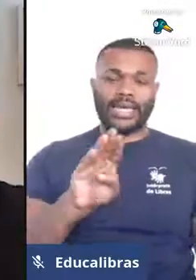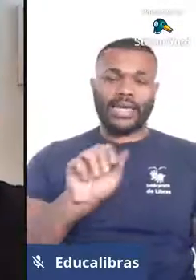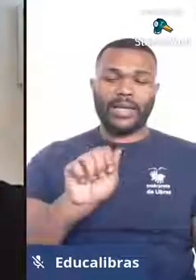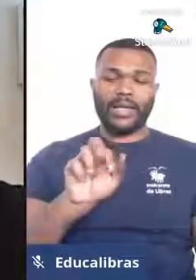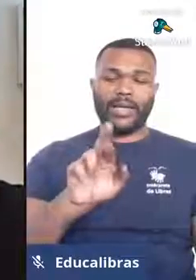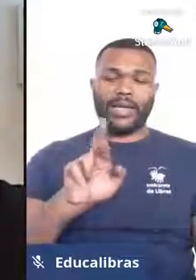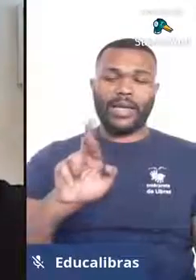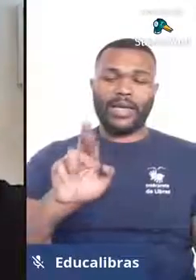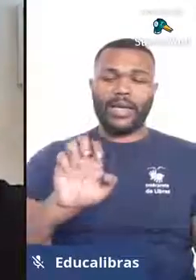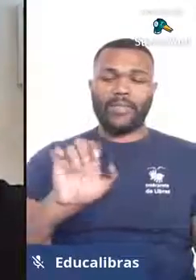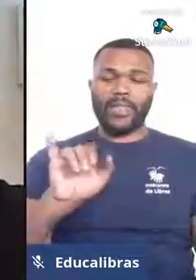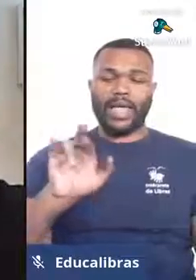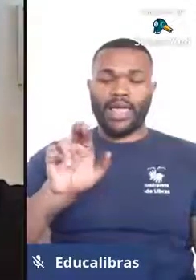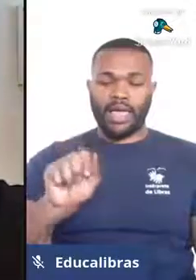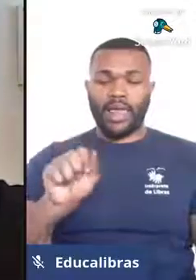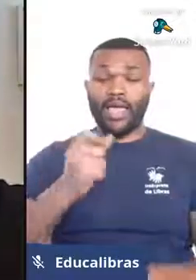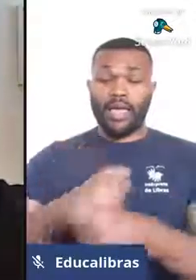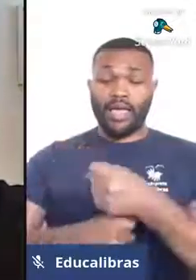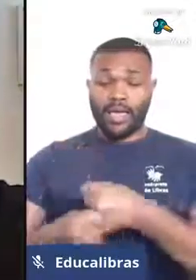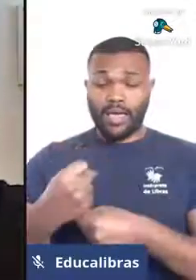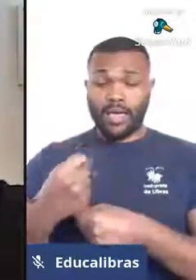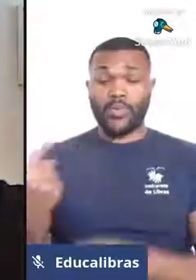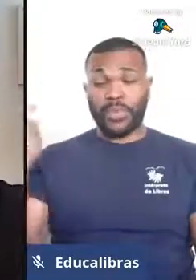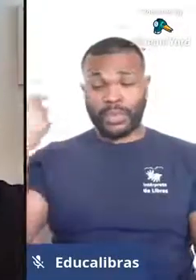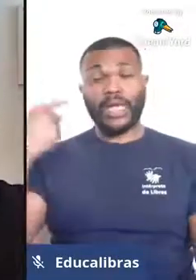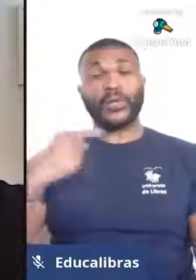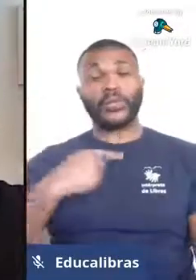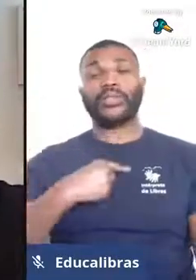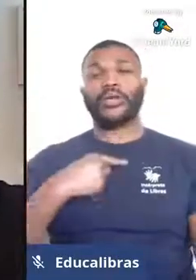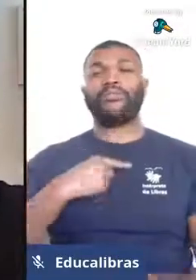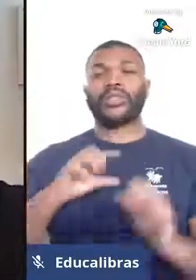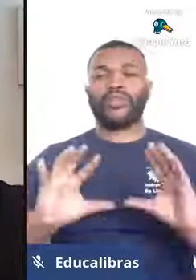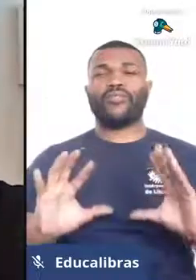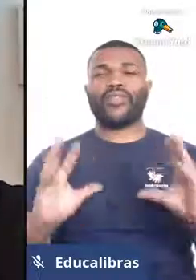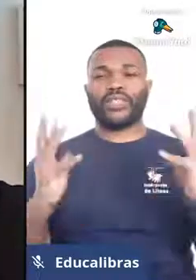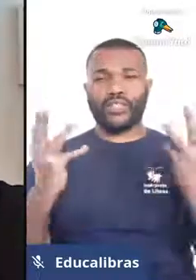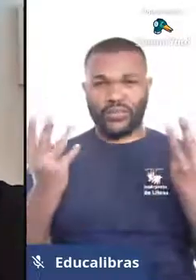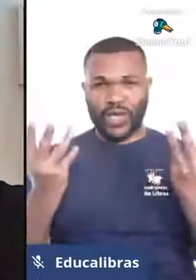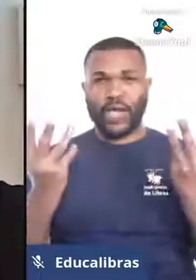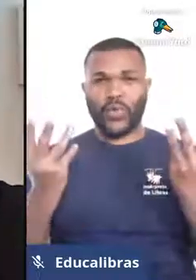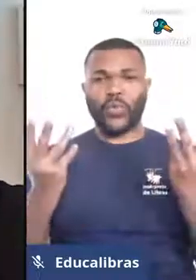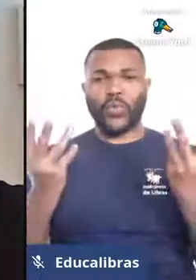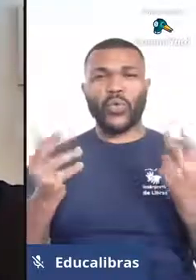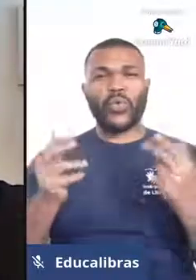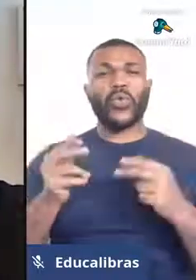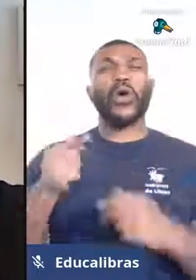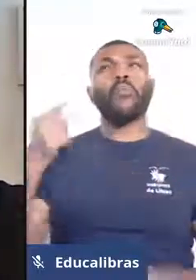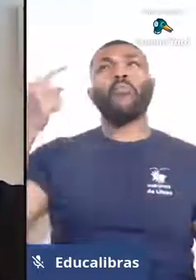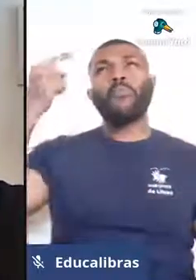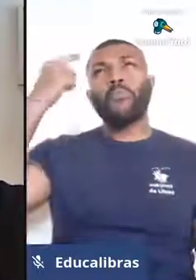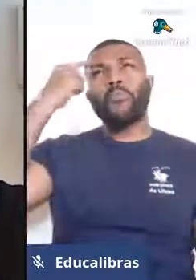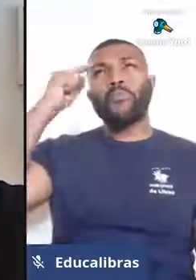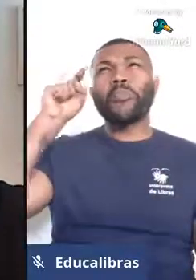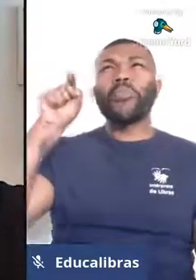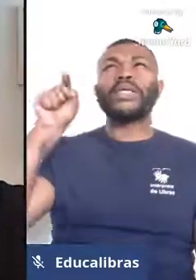ano passado o Festival Sem Barreiras, exatamente pensando